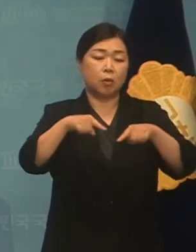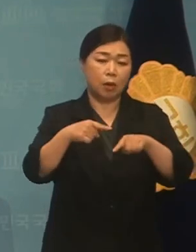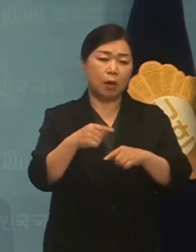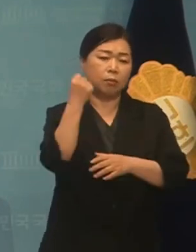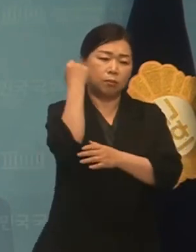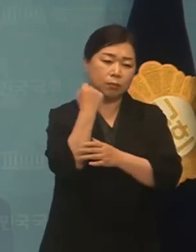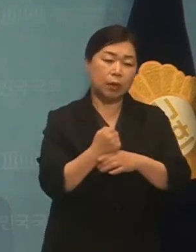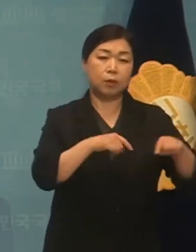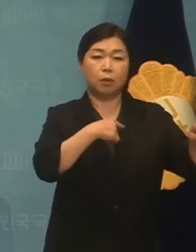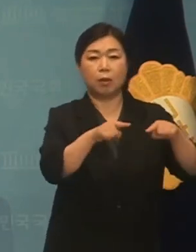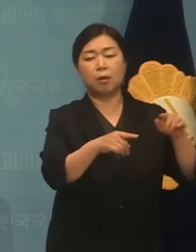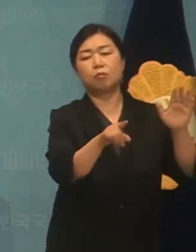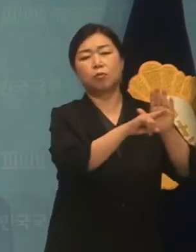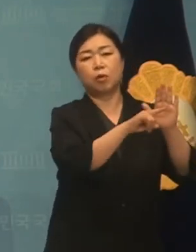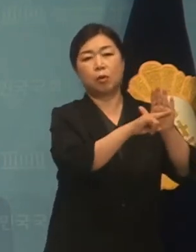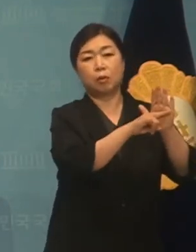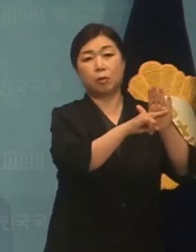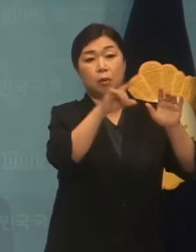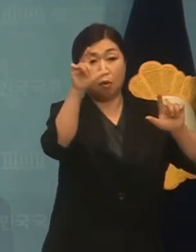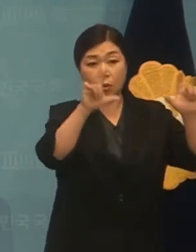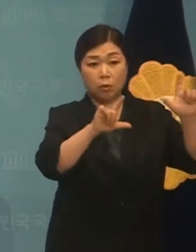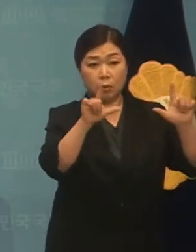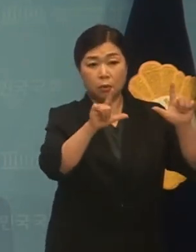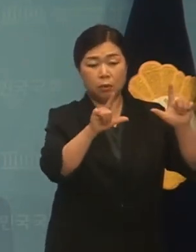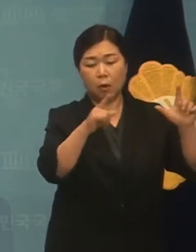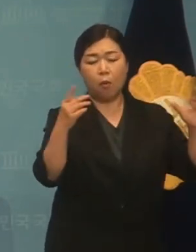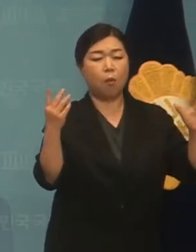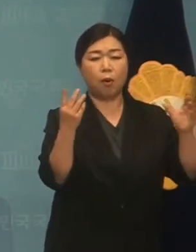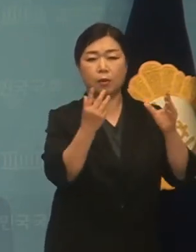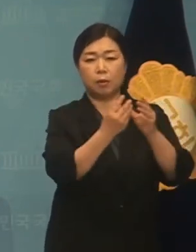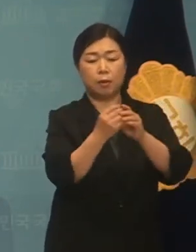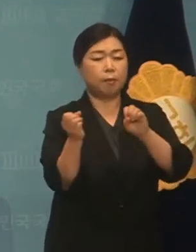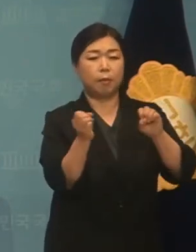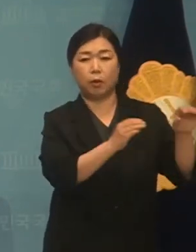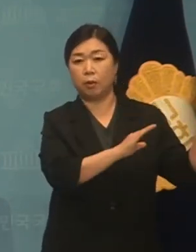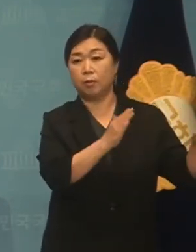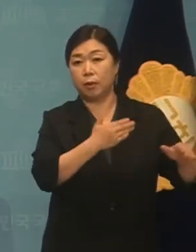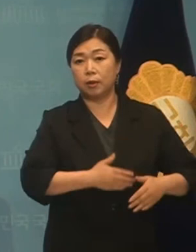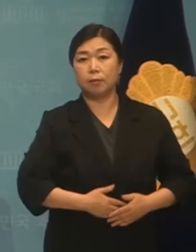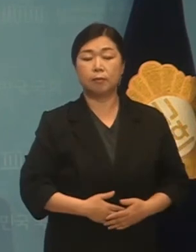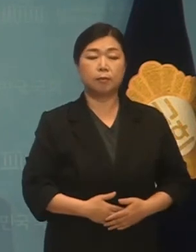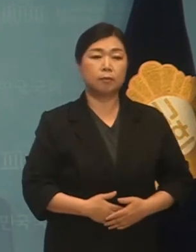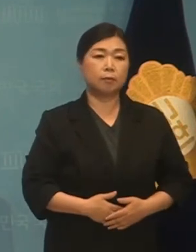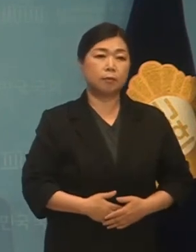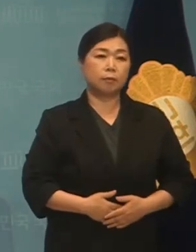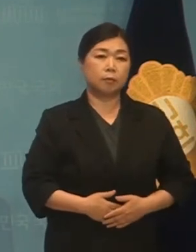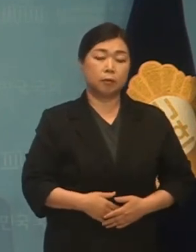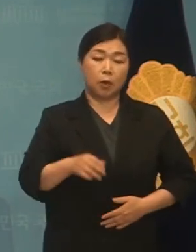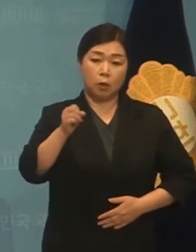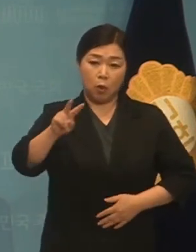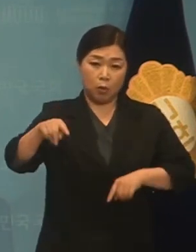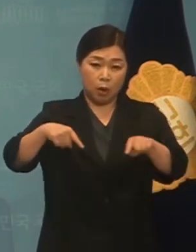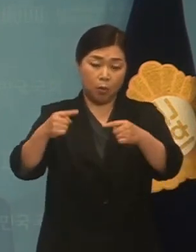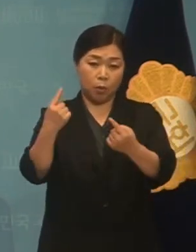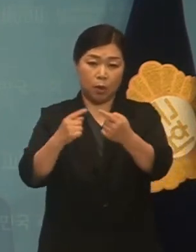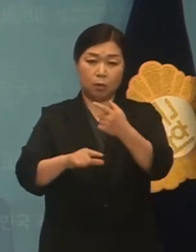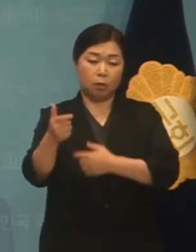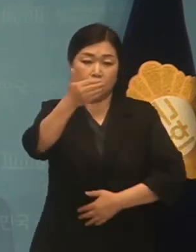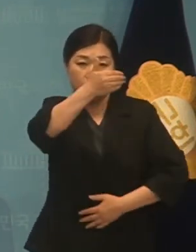낡은 정당의 부정적 이미지를 완전히 벗어야 합니다. 여당보다 더